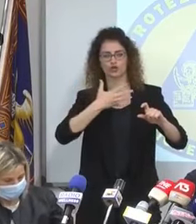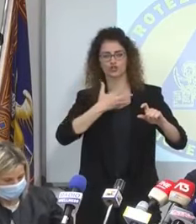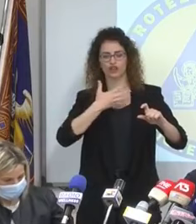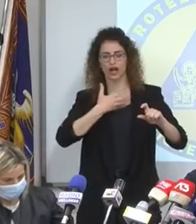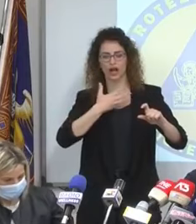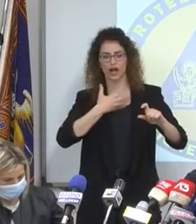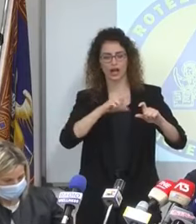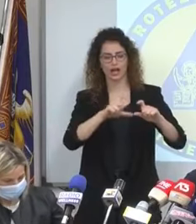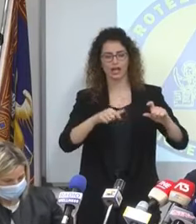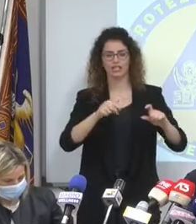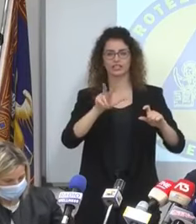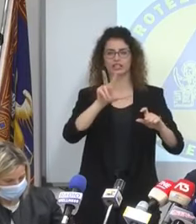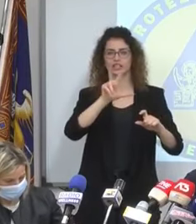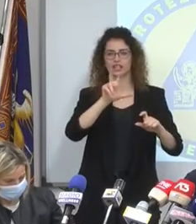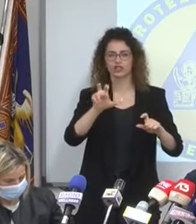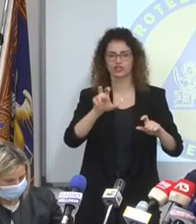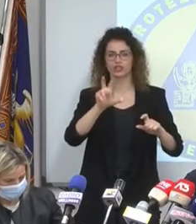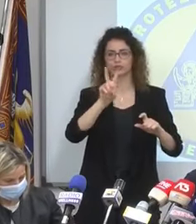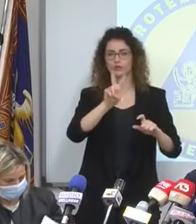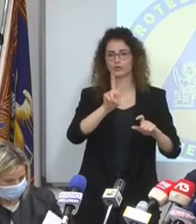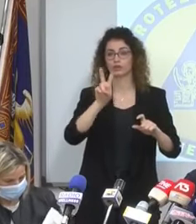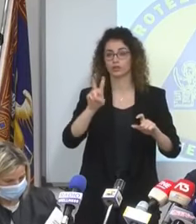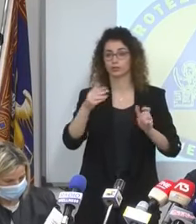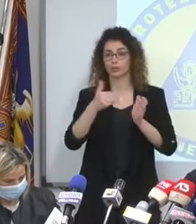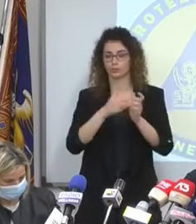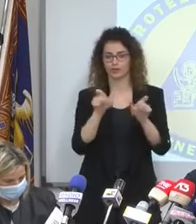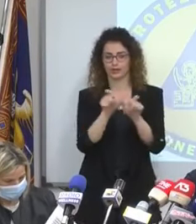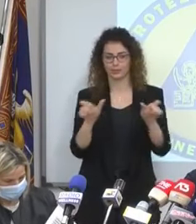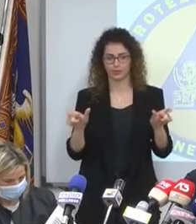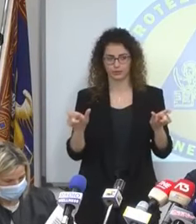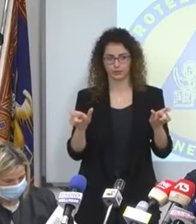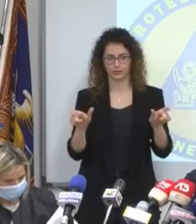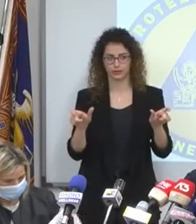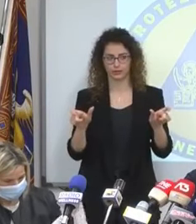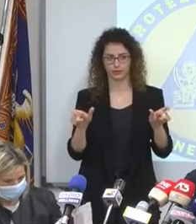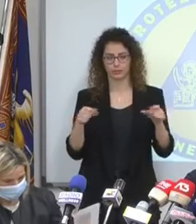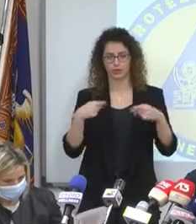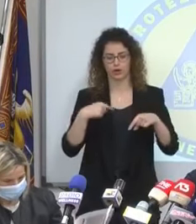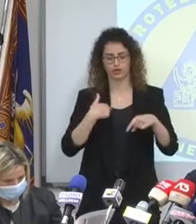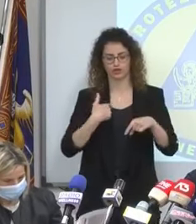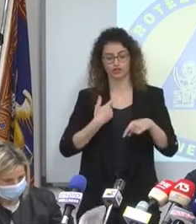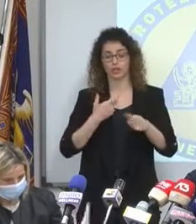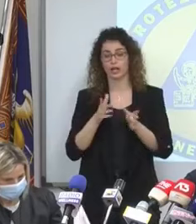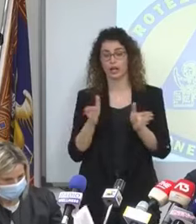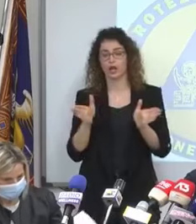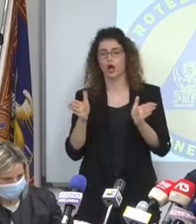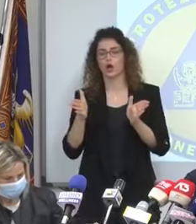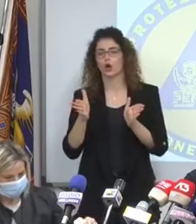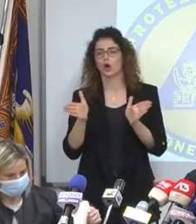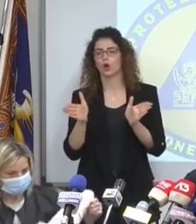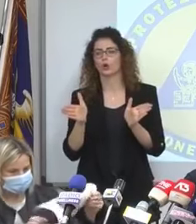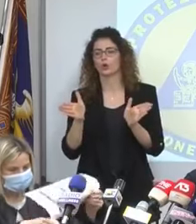322.000 persone. Oggi questa cosa viene ricordata da un'interrogazione del PD che dice,